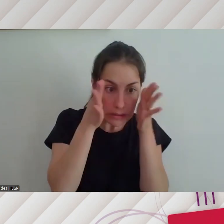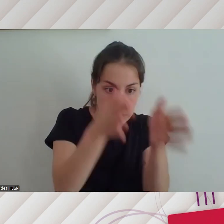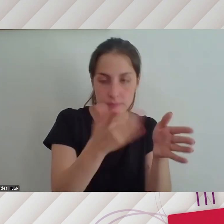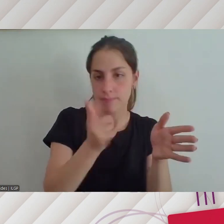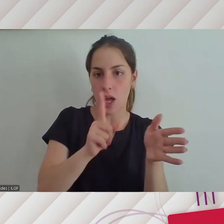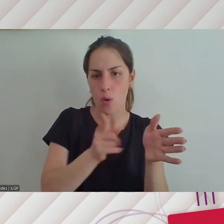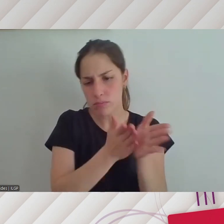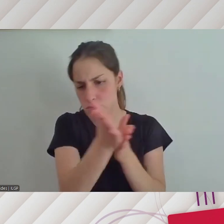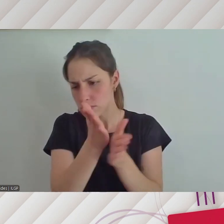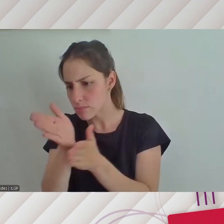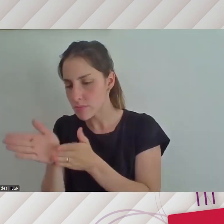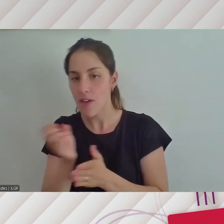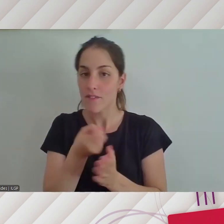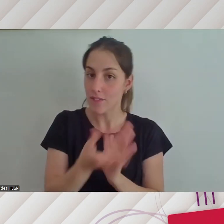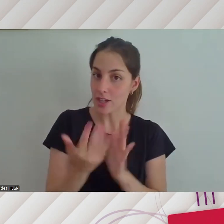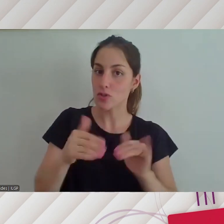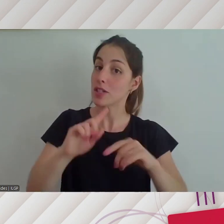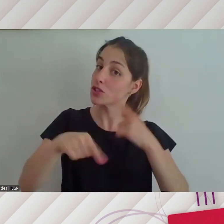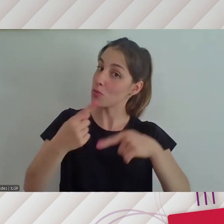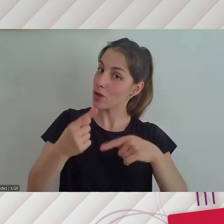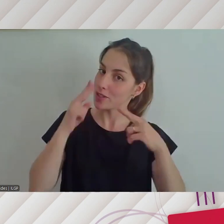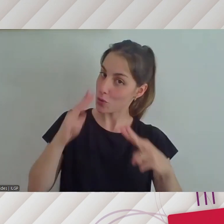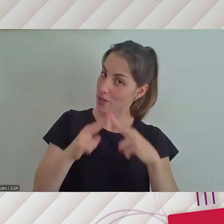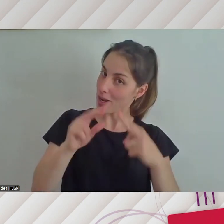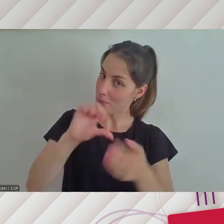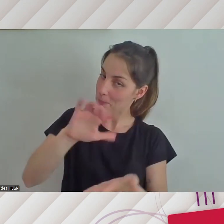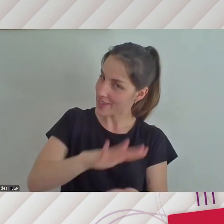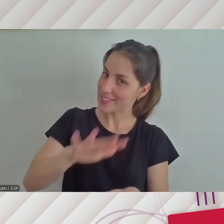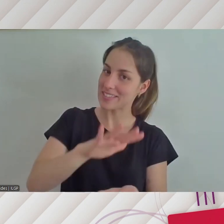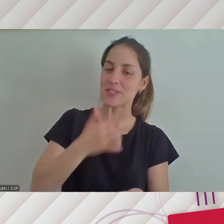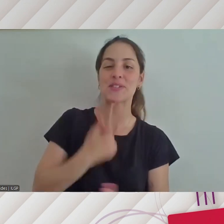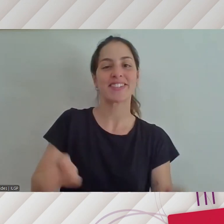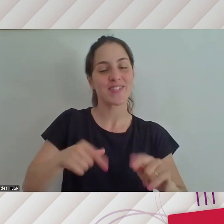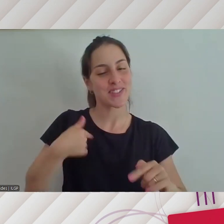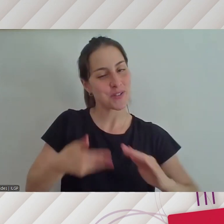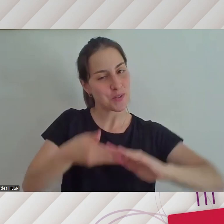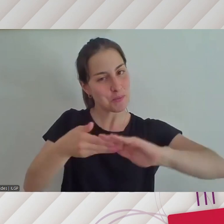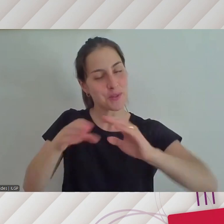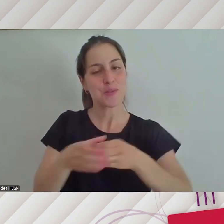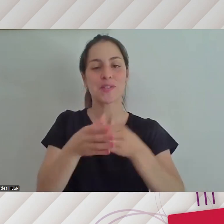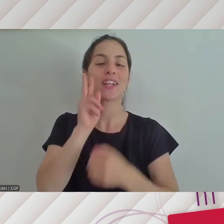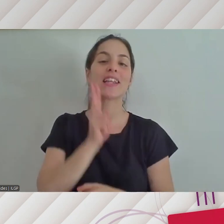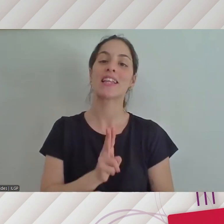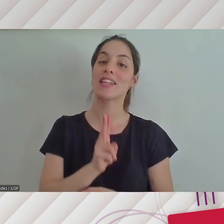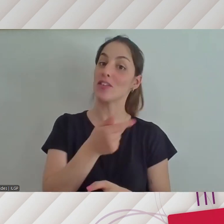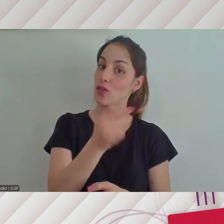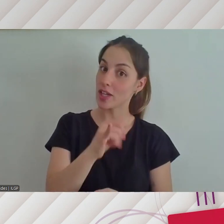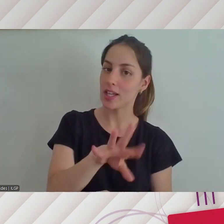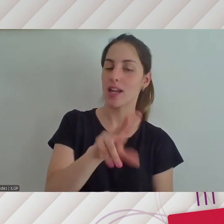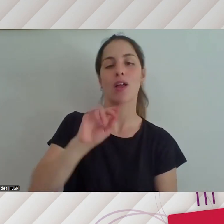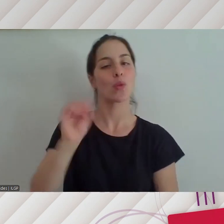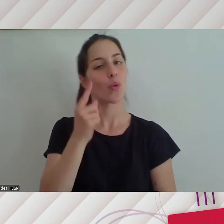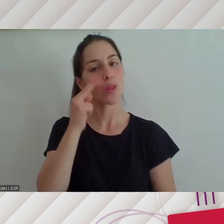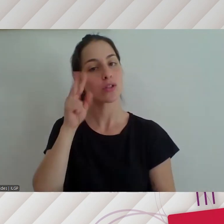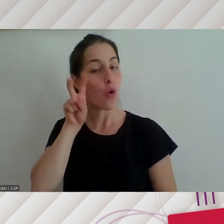nos podermos encontrar. Mais uma vez, cumprimento o Conselho Diretivo do INA, todos os que me ouvem, o